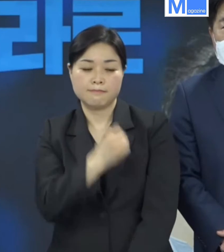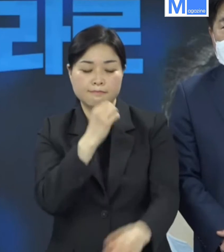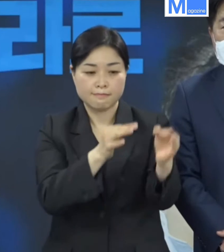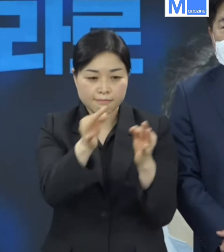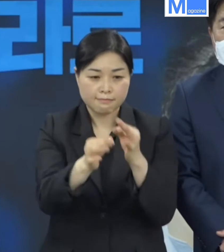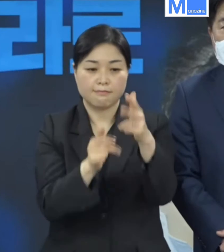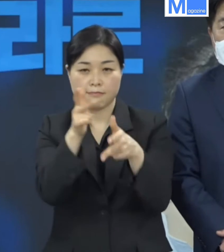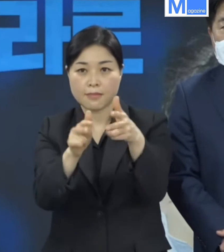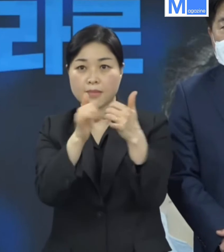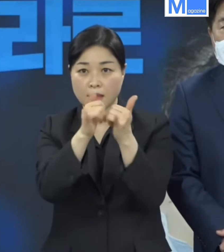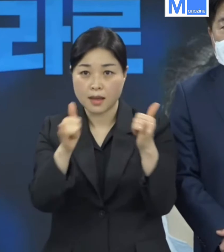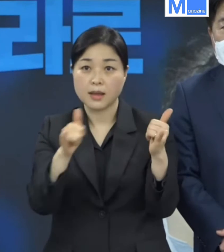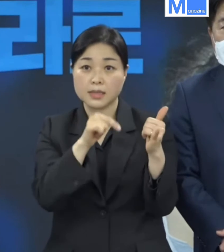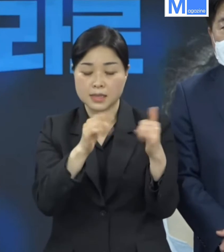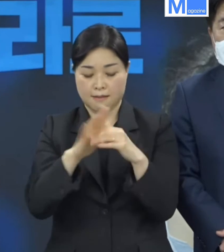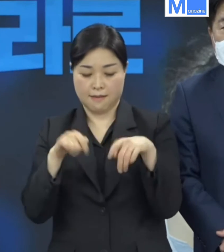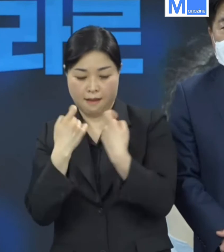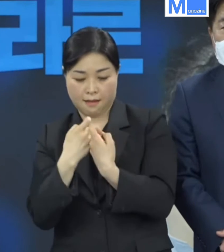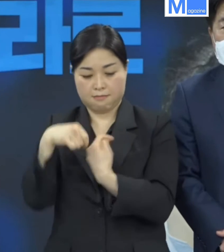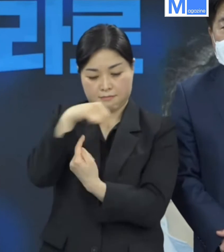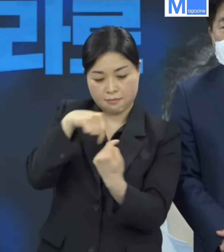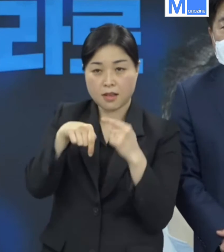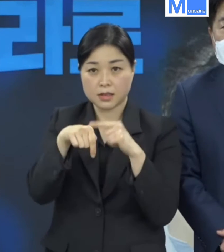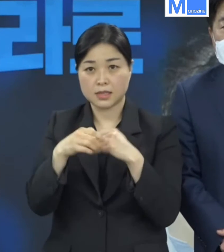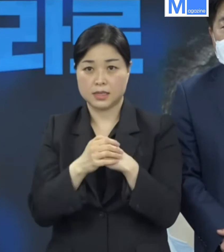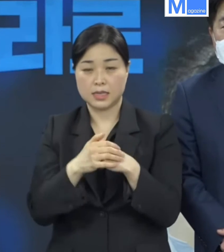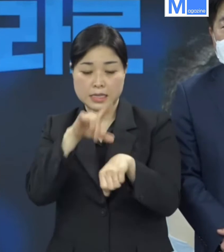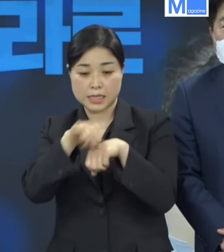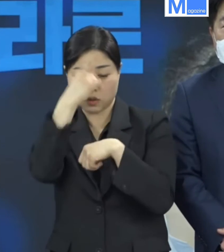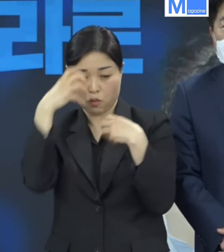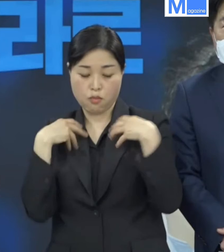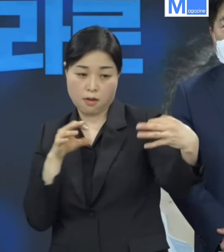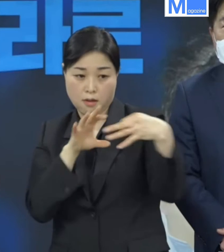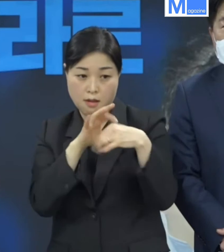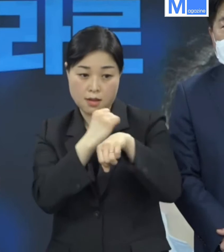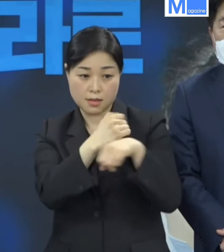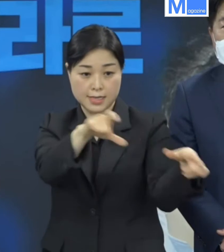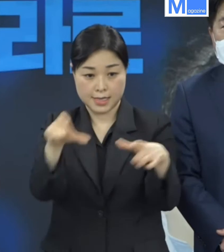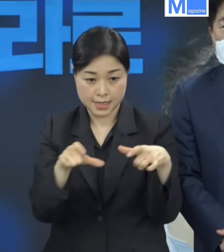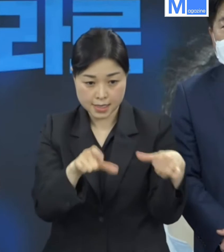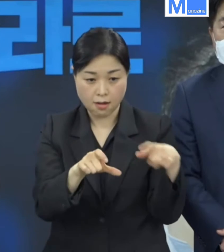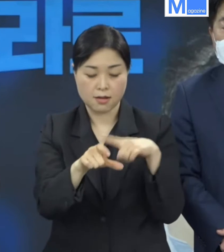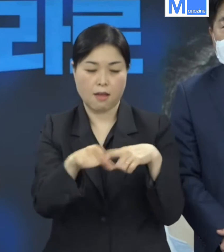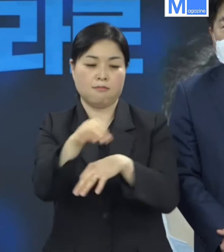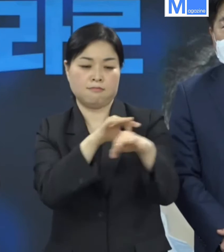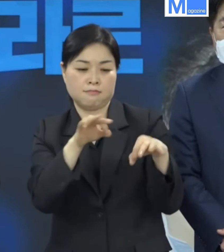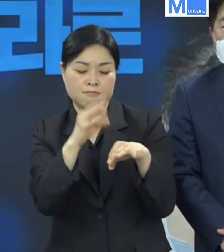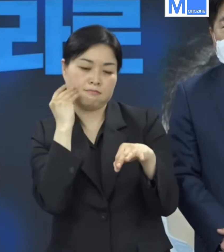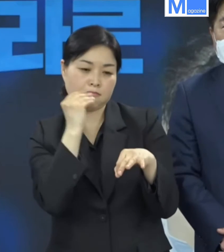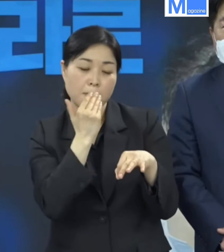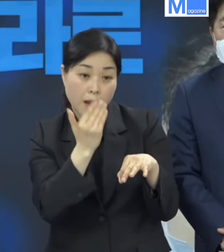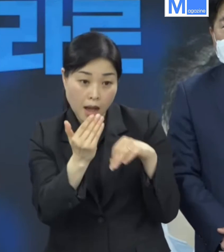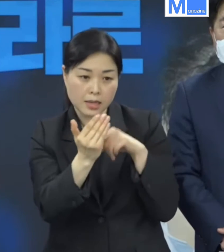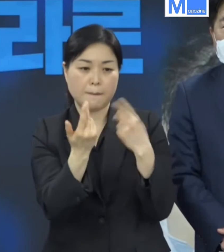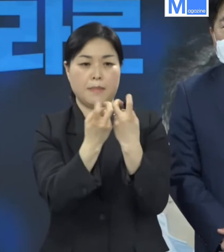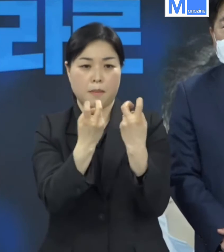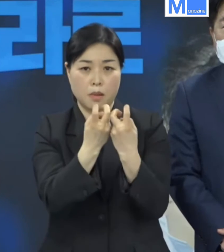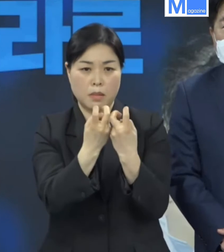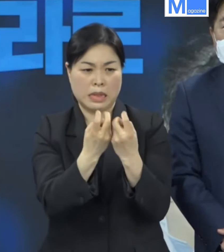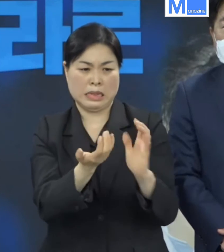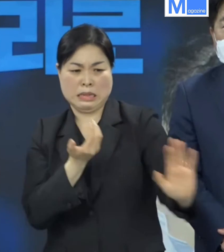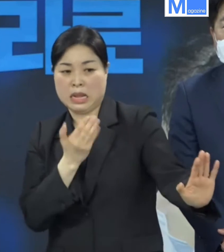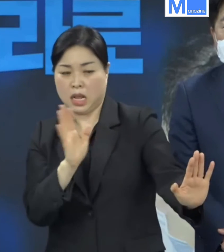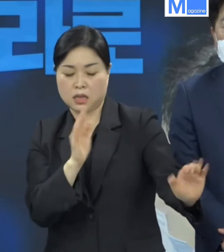정책을 지자체와 연계해서 지역 상권을 살리는 지역 시장 경제 밀착형으로